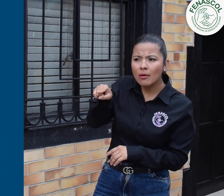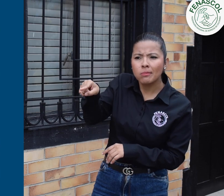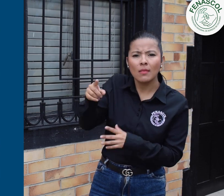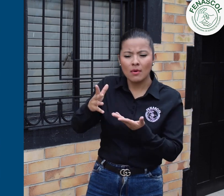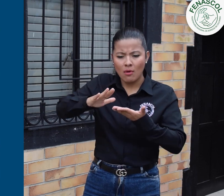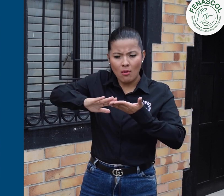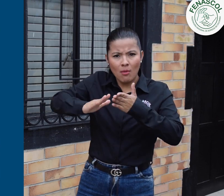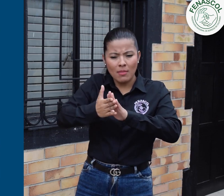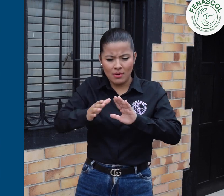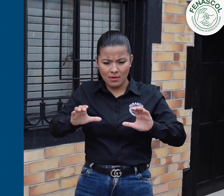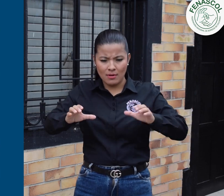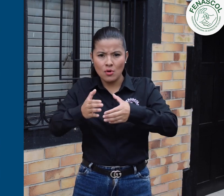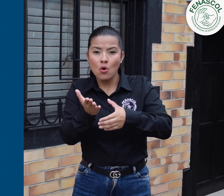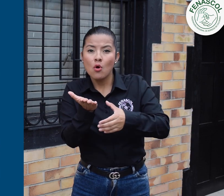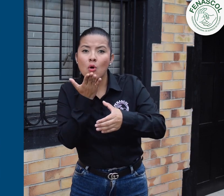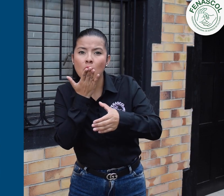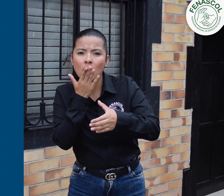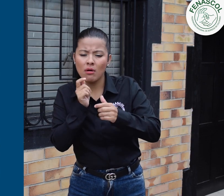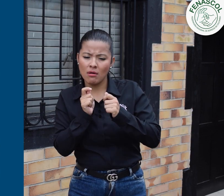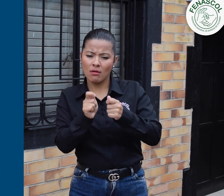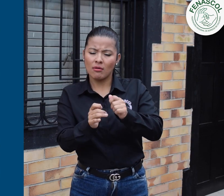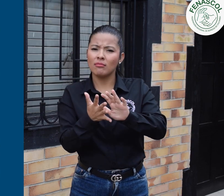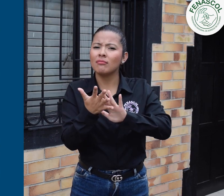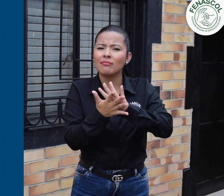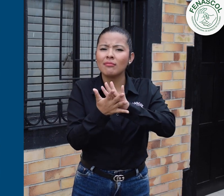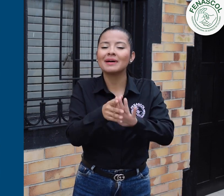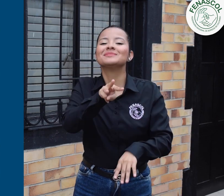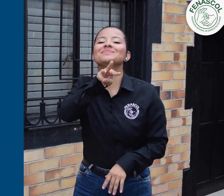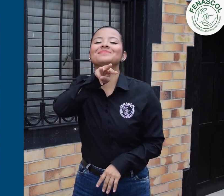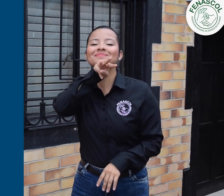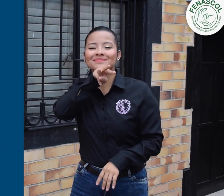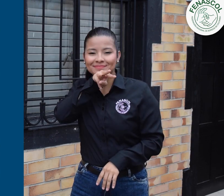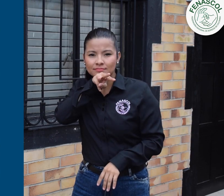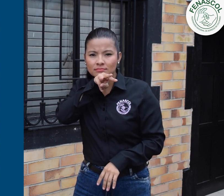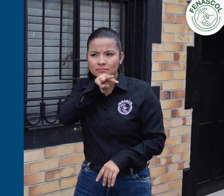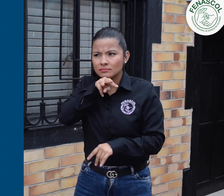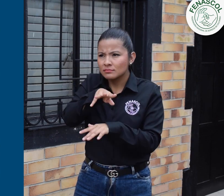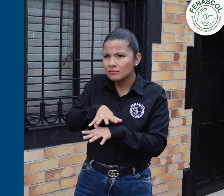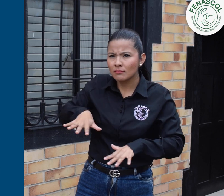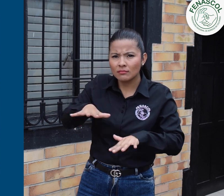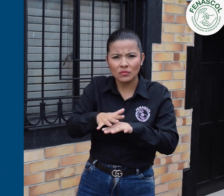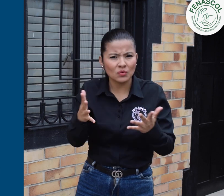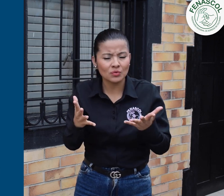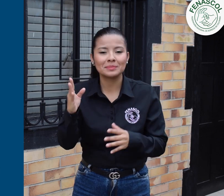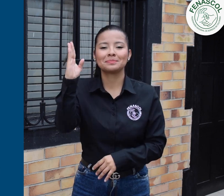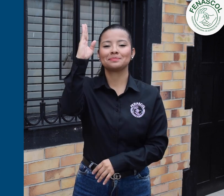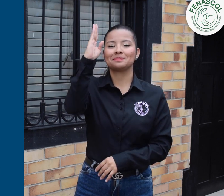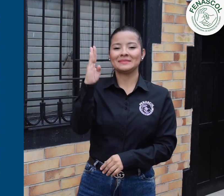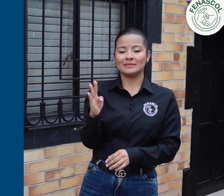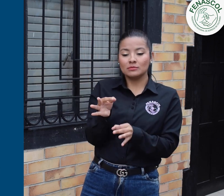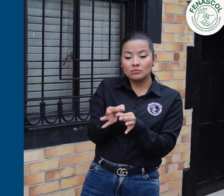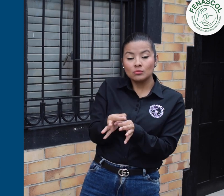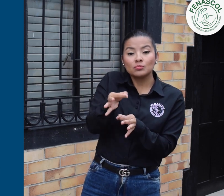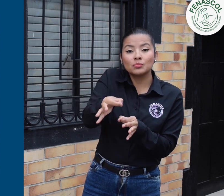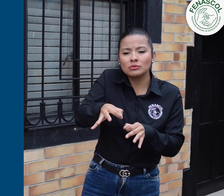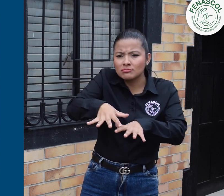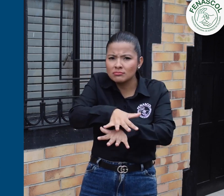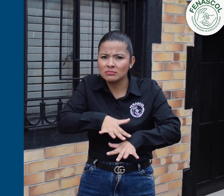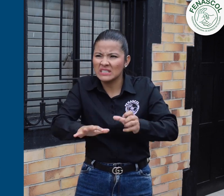yanomami una exposición muy interesante sobre una fotógrafa que a través de imágenes nos